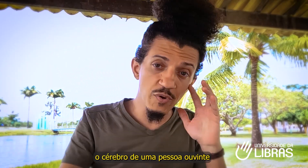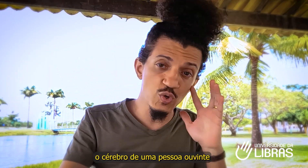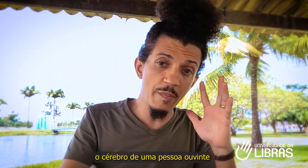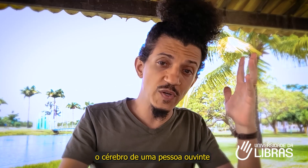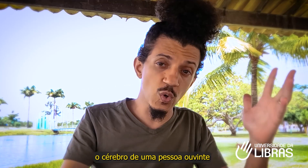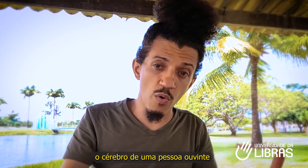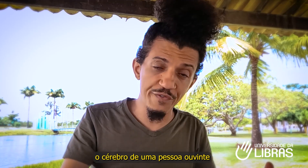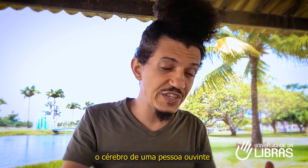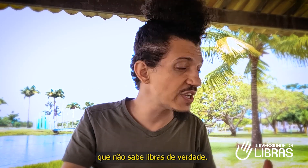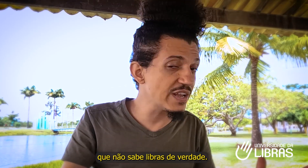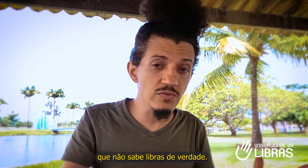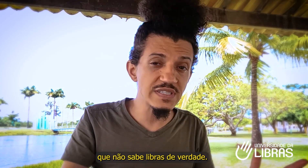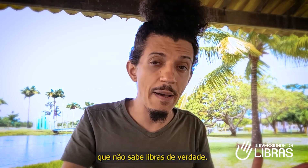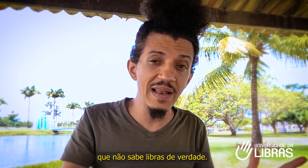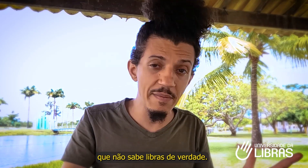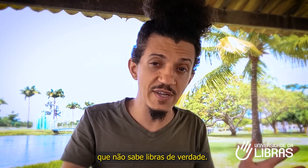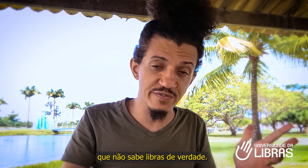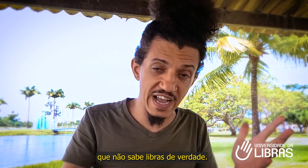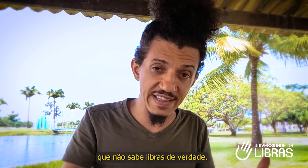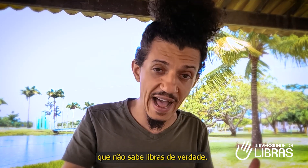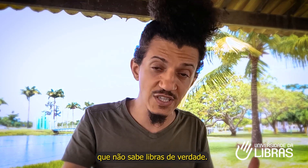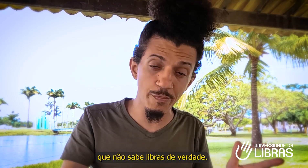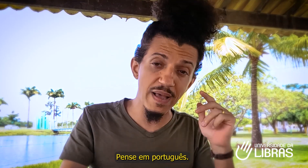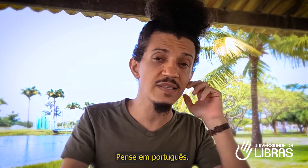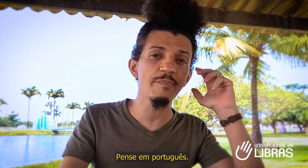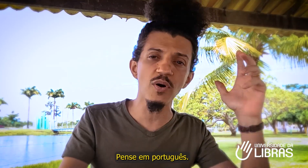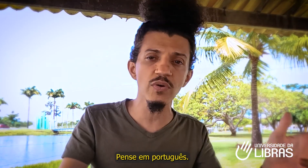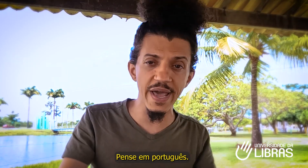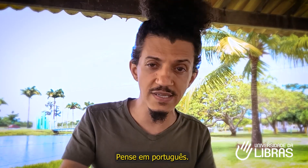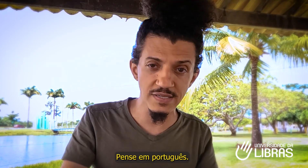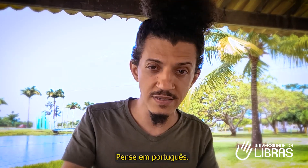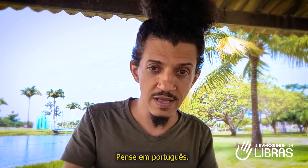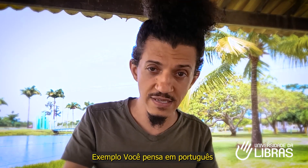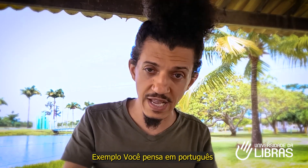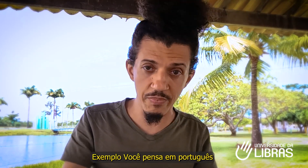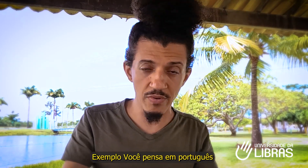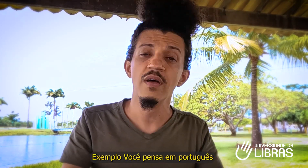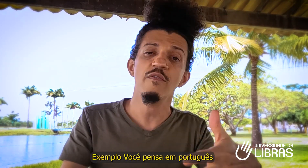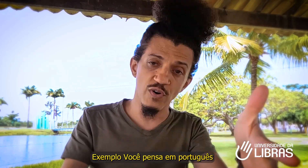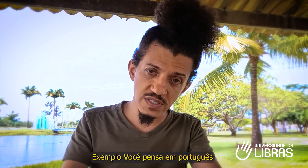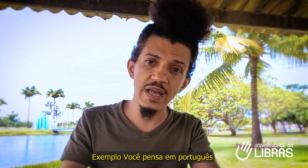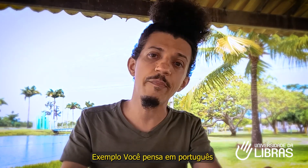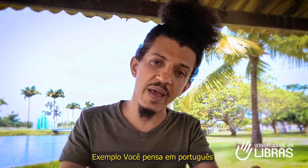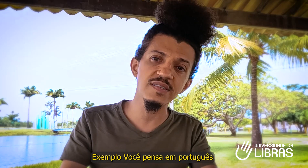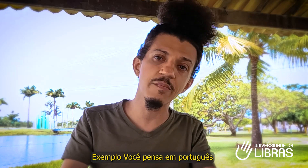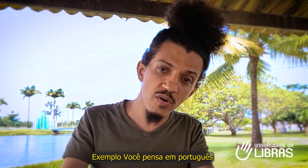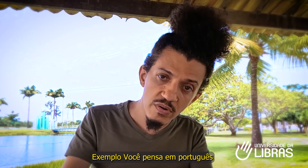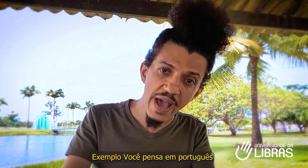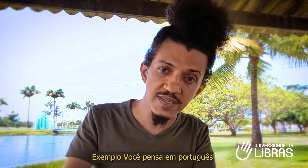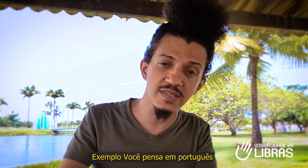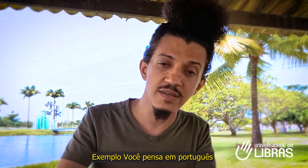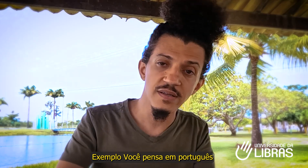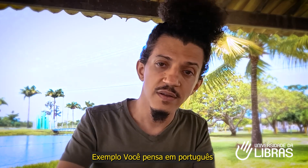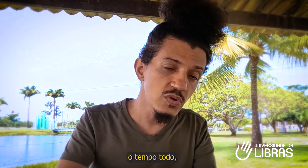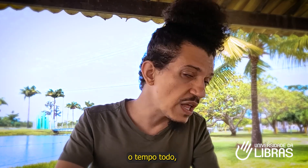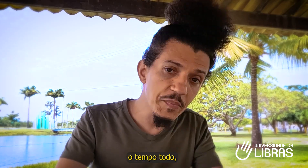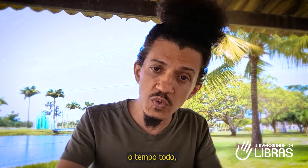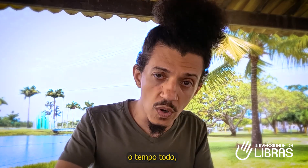cérebro de uma pessoa ouvinte que não sabe Libras de verdade pensa em português. Exemplo, você pensa em português o tempo todo.